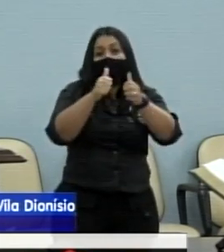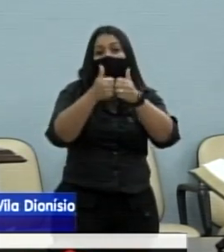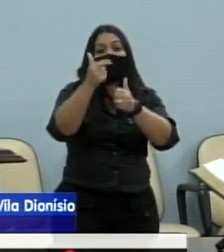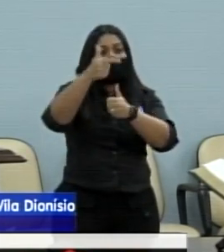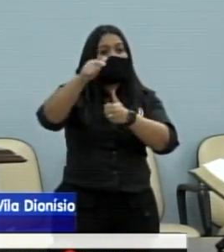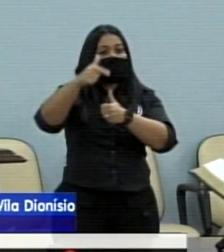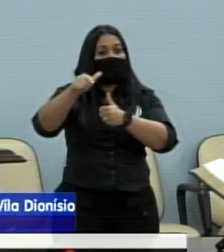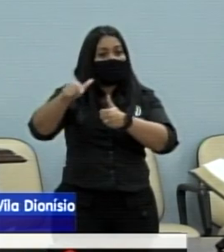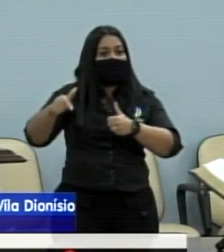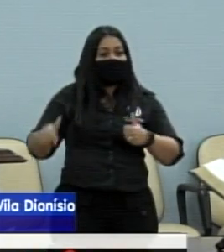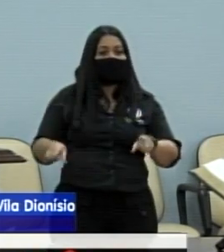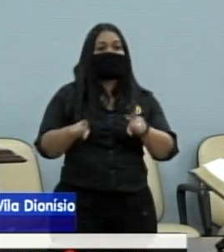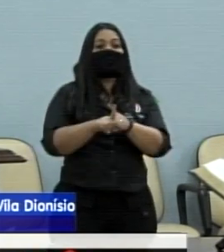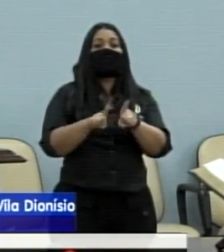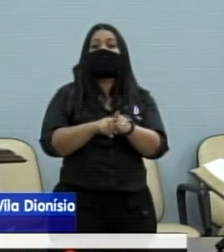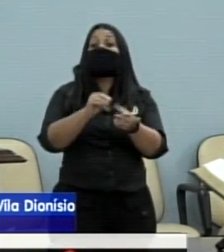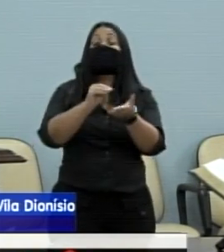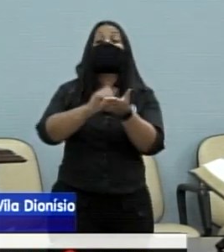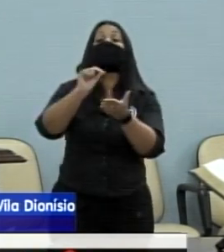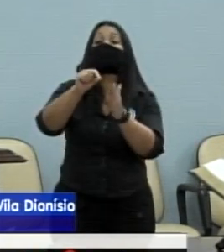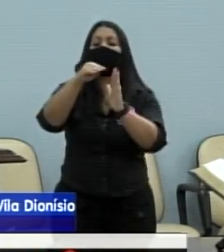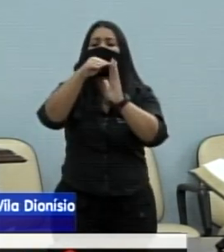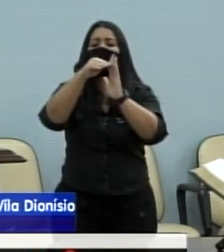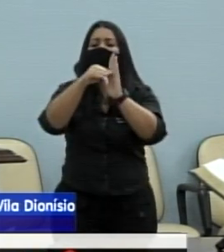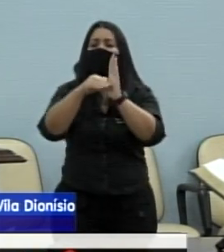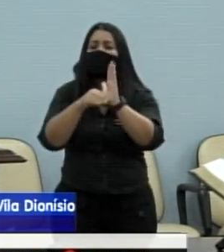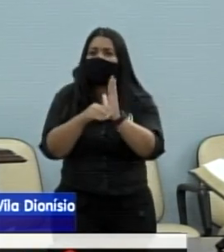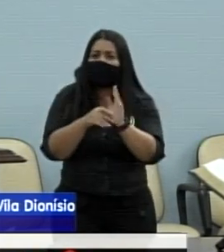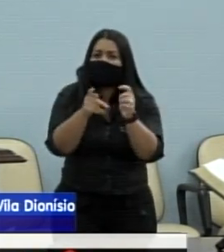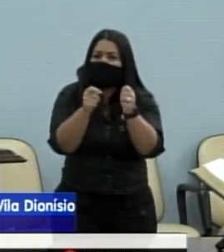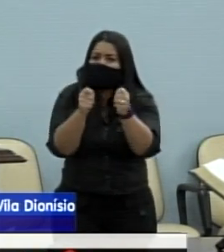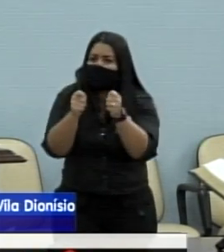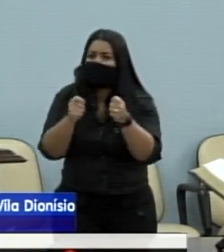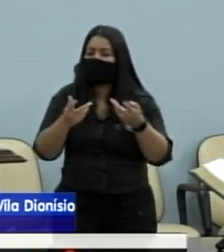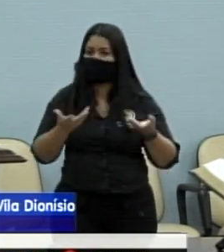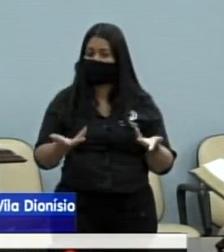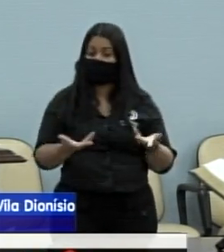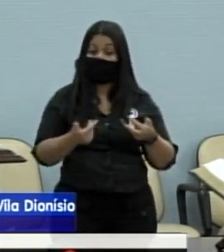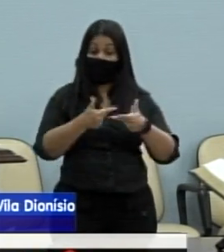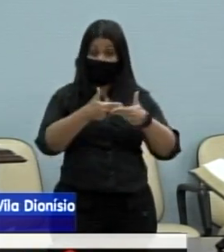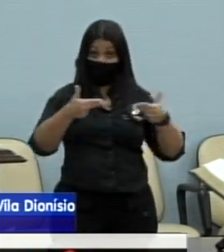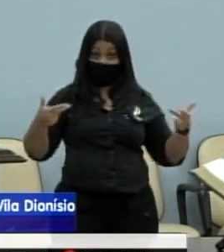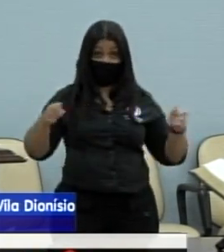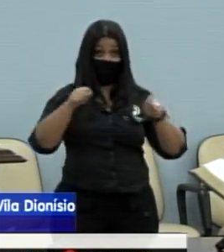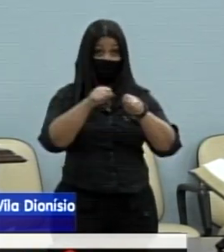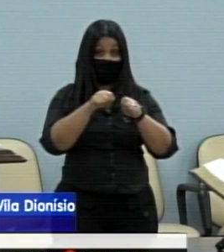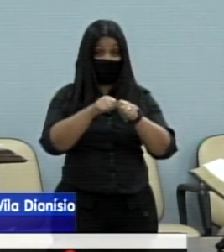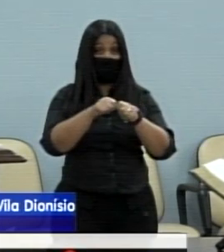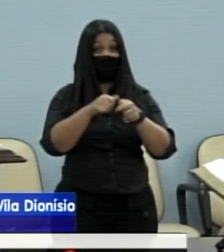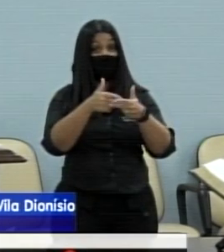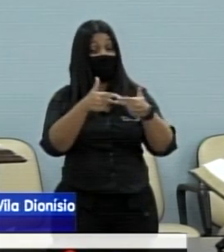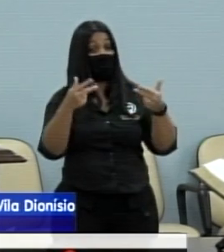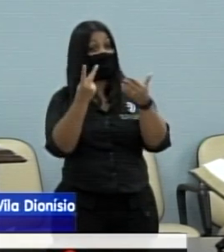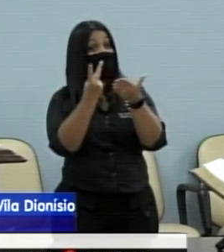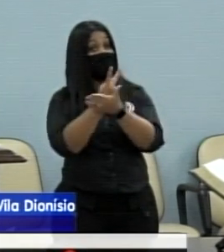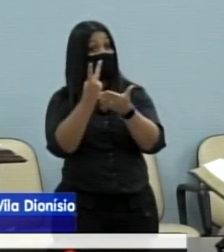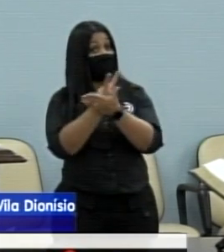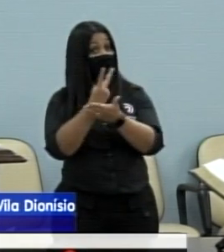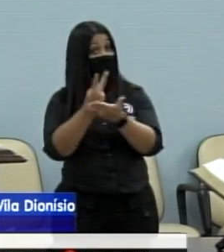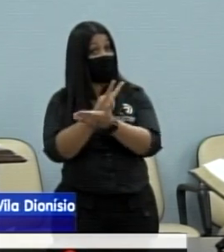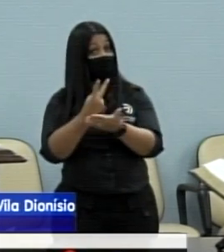questionando falta de medidas efetivas, que na verdade as medidas que estão sendo tomadas são medidas